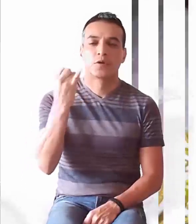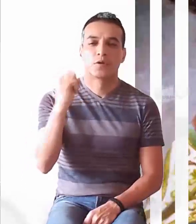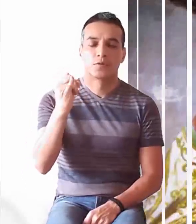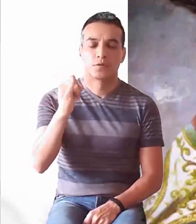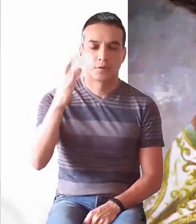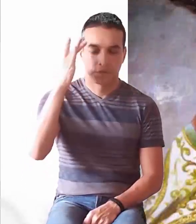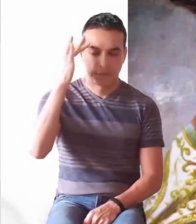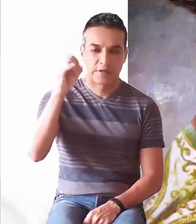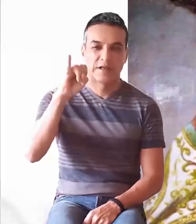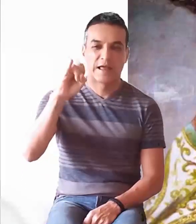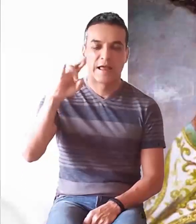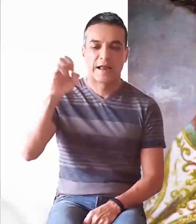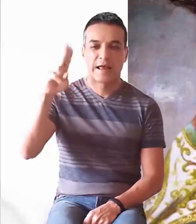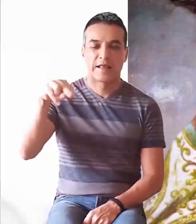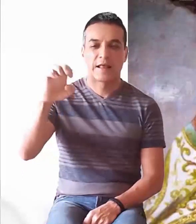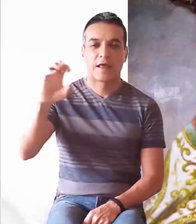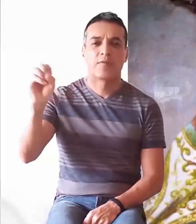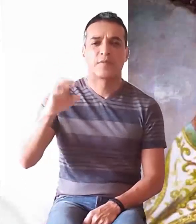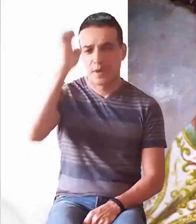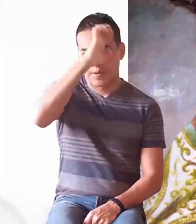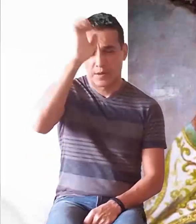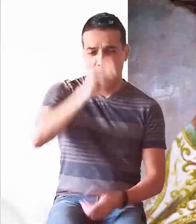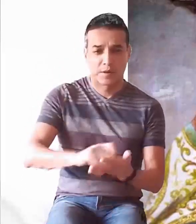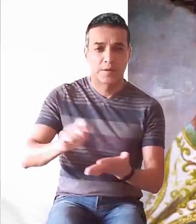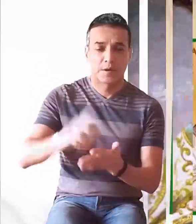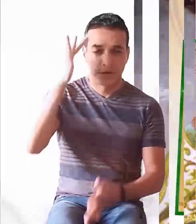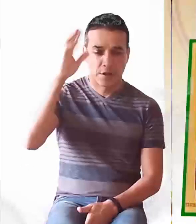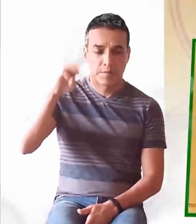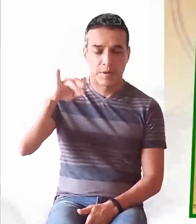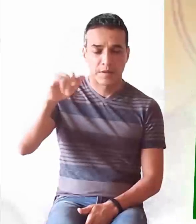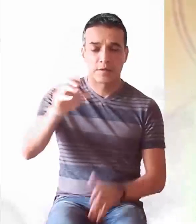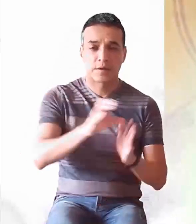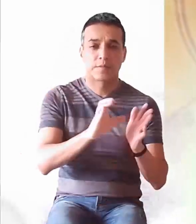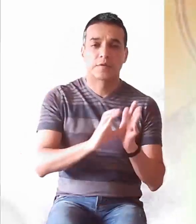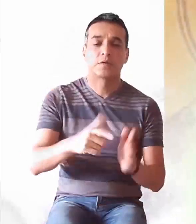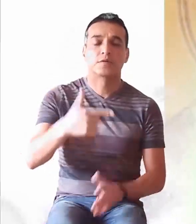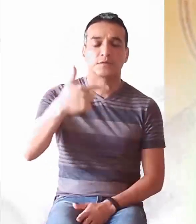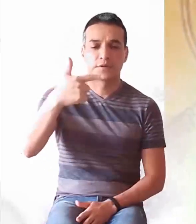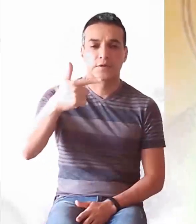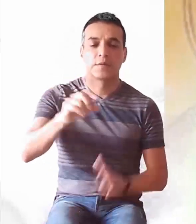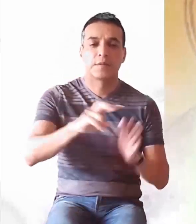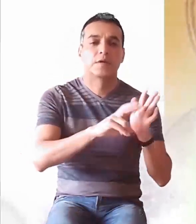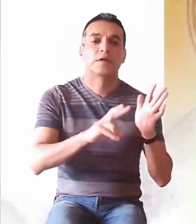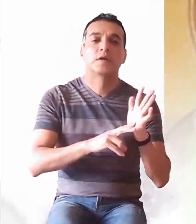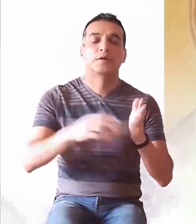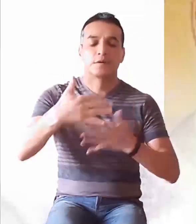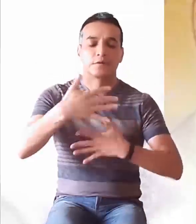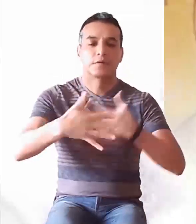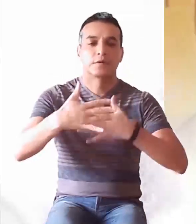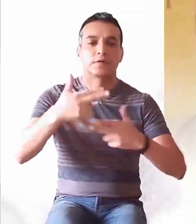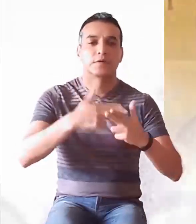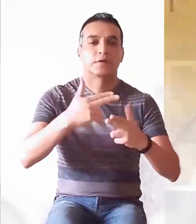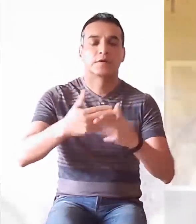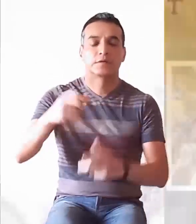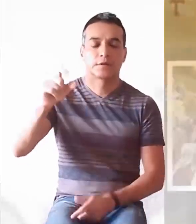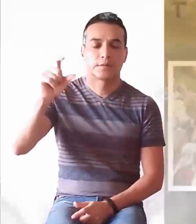...28 de junio... San Ireneo. Evangelio de San Mateo, capítulo 7, versículos del